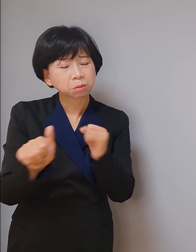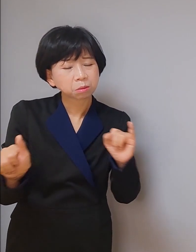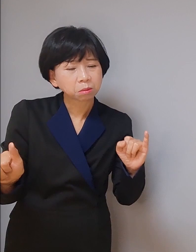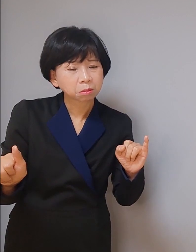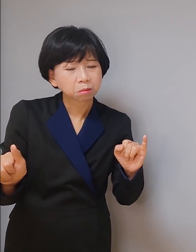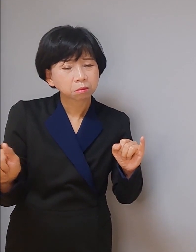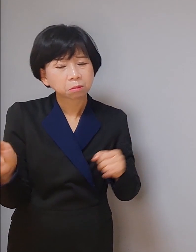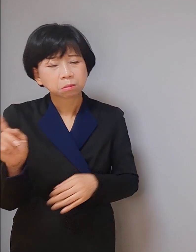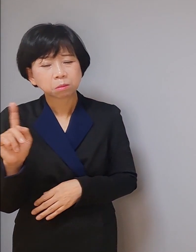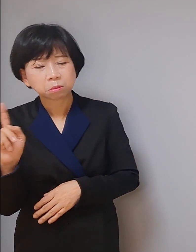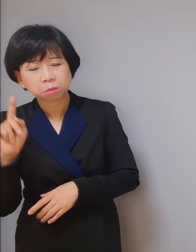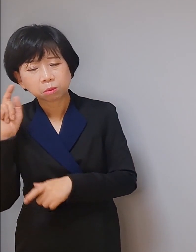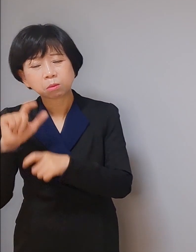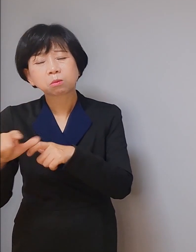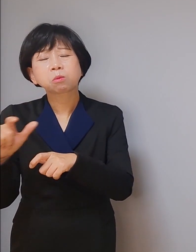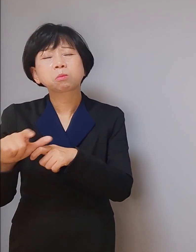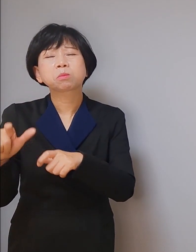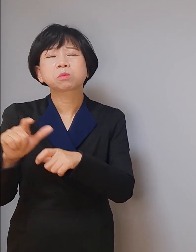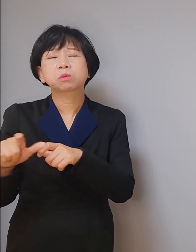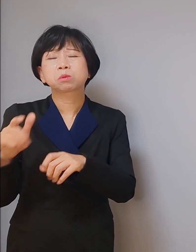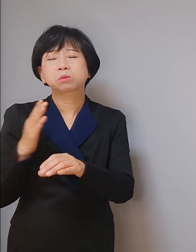가운데 있었습니다.